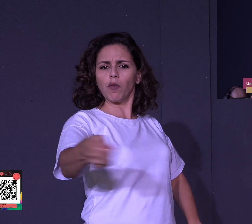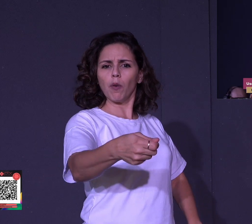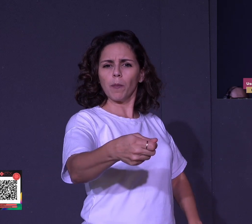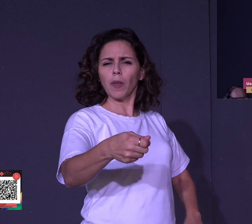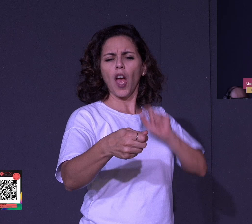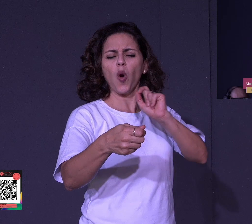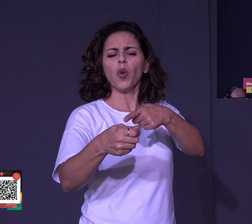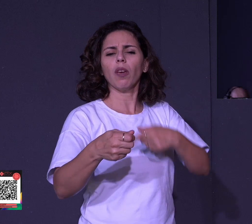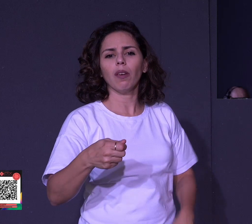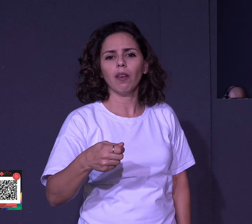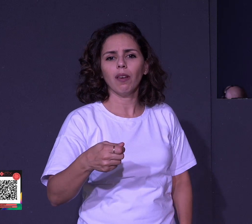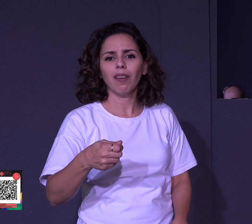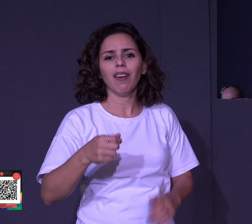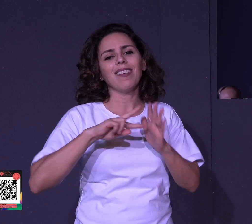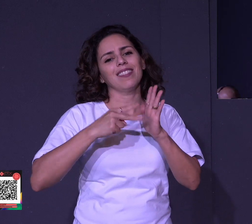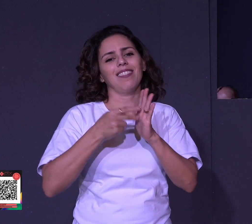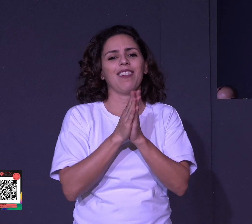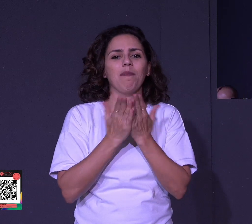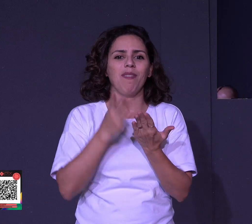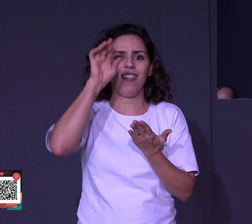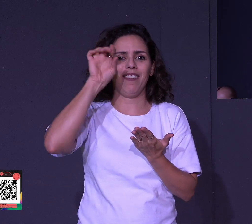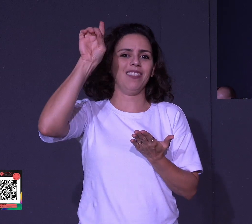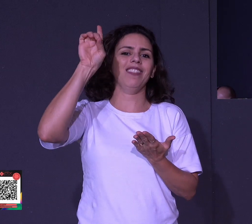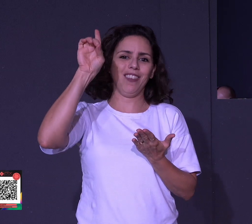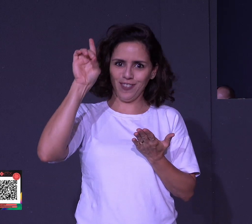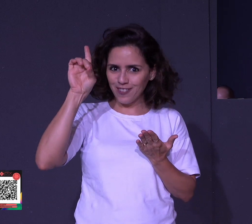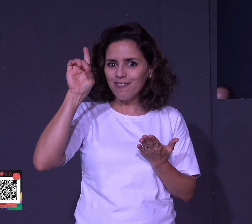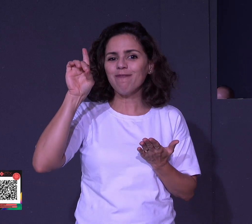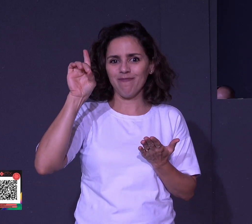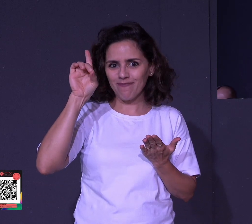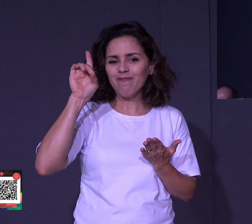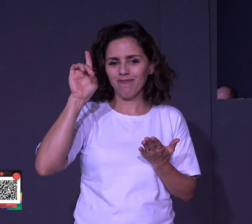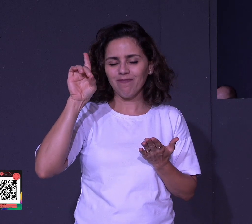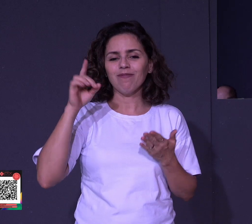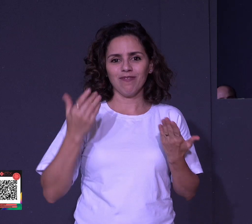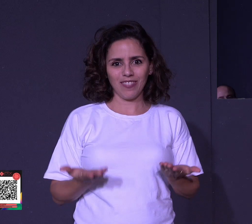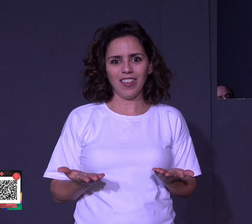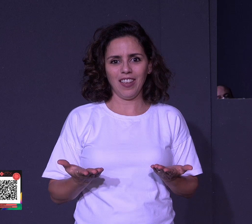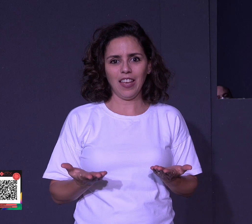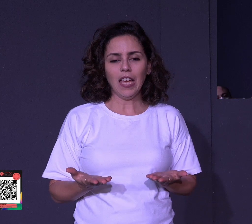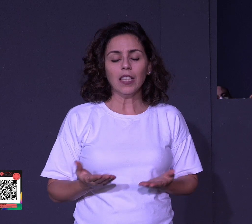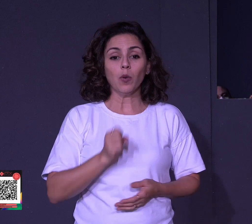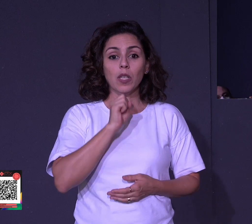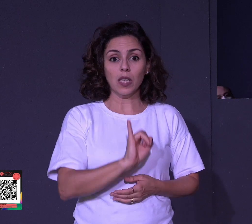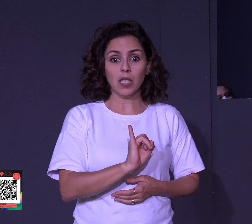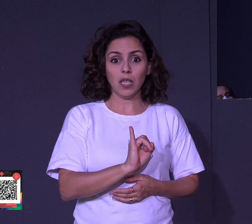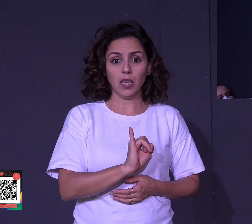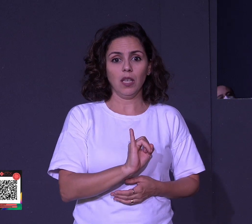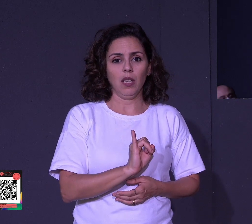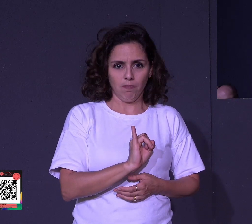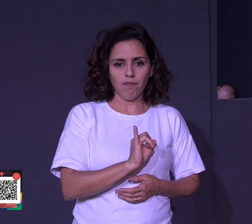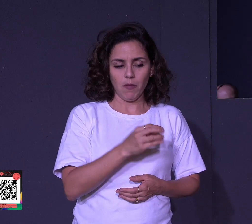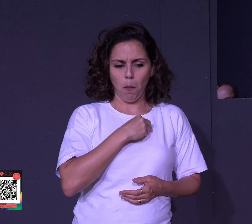esses pensamentos nos incitem ao pecado e se transformem em atitudes